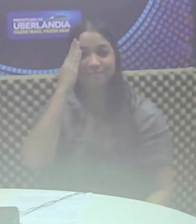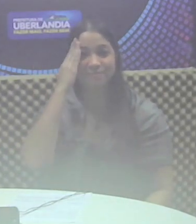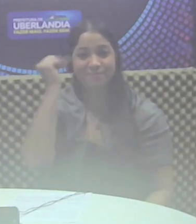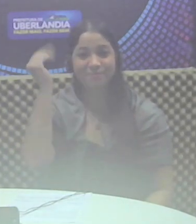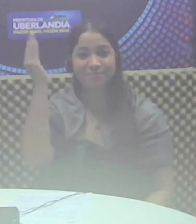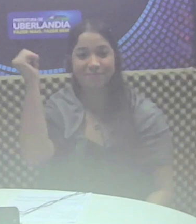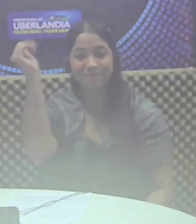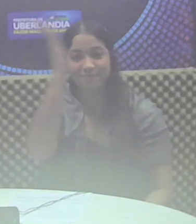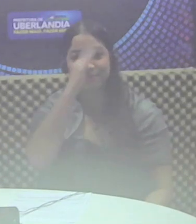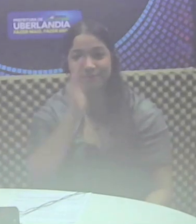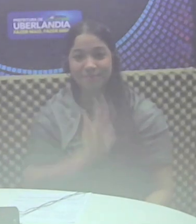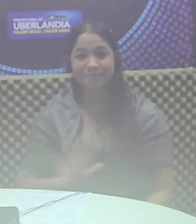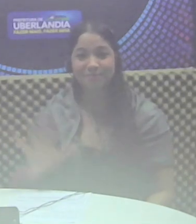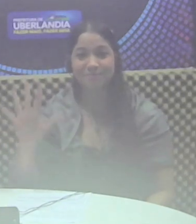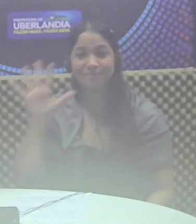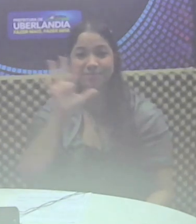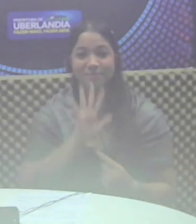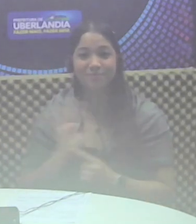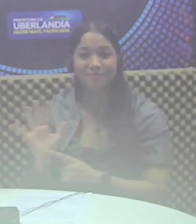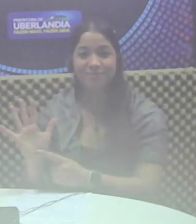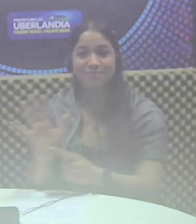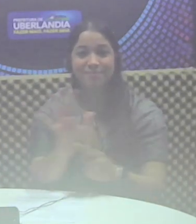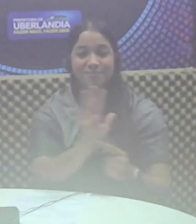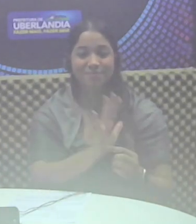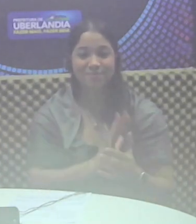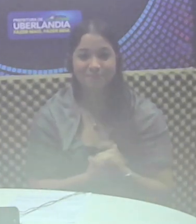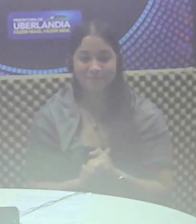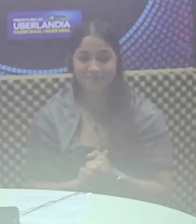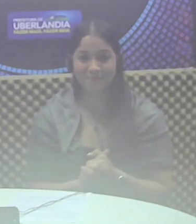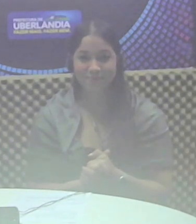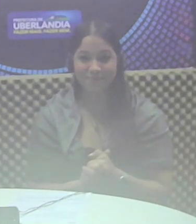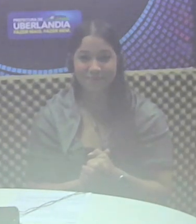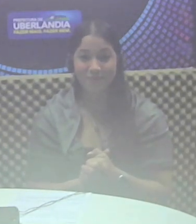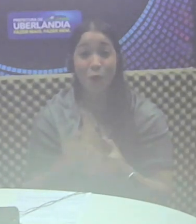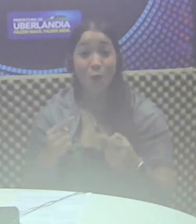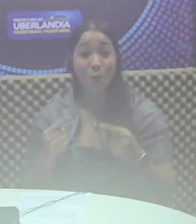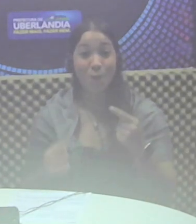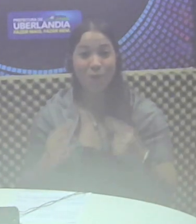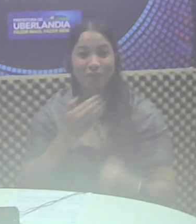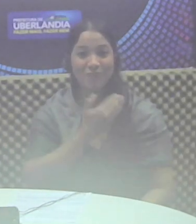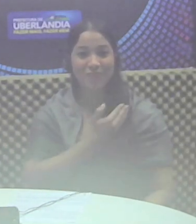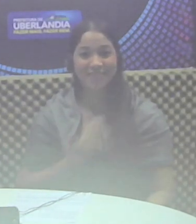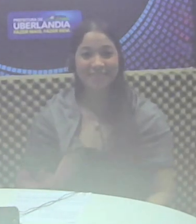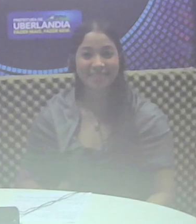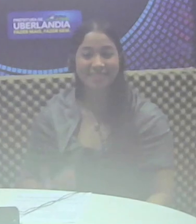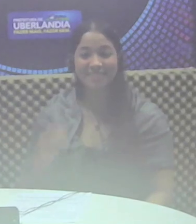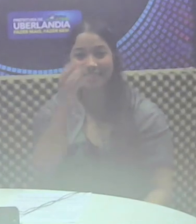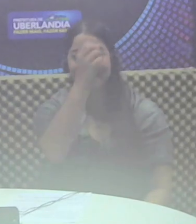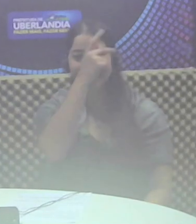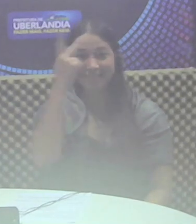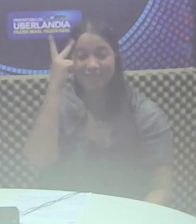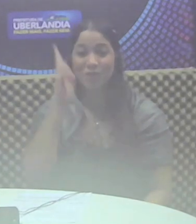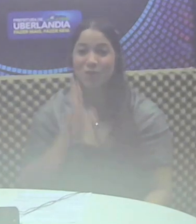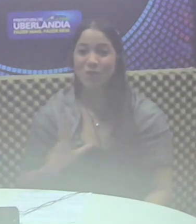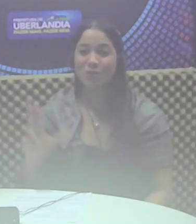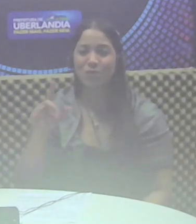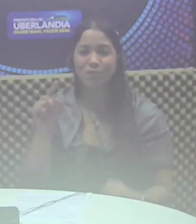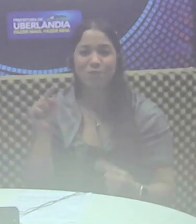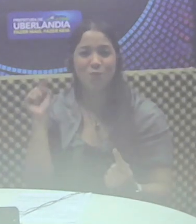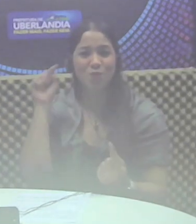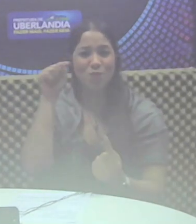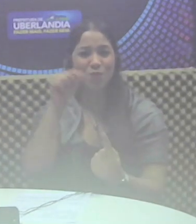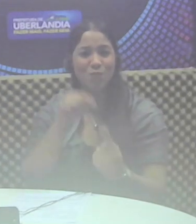Uberlândia destaque Nacional as políticas públicas da Prefeitura de Uberlândia que visam a melhora